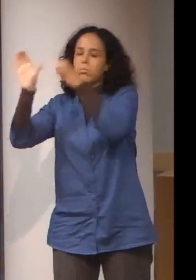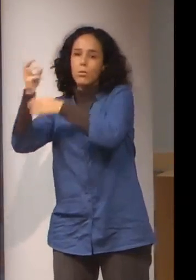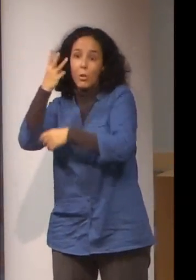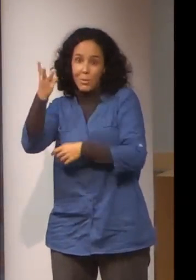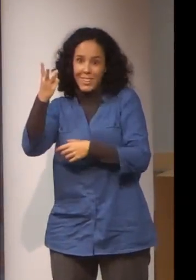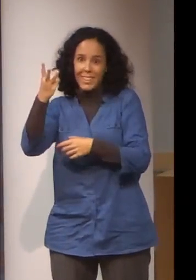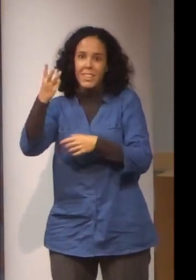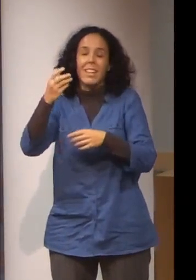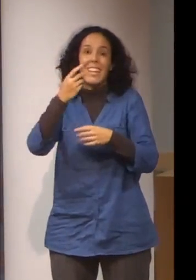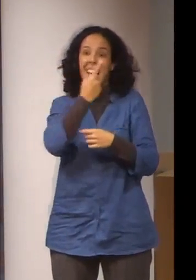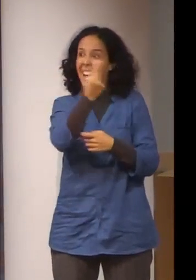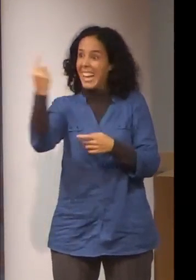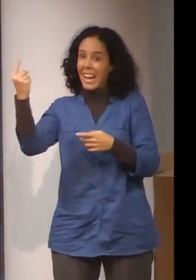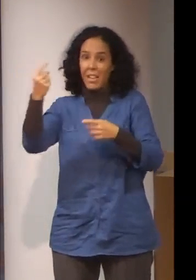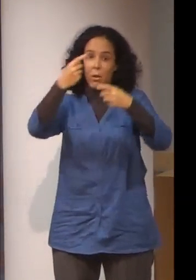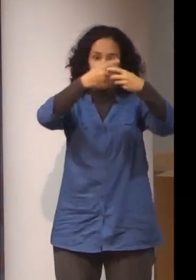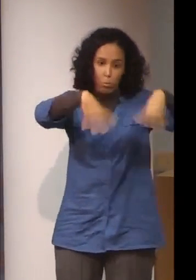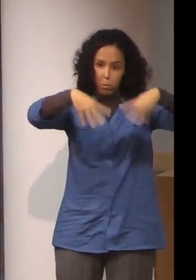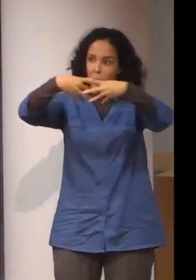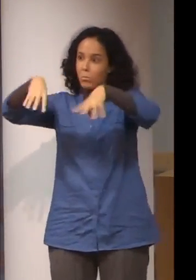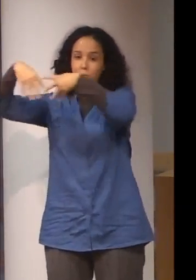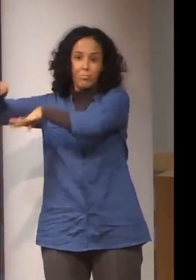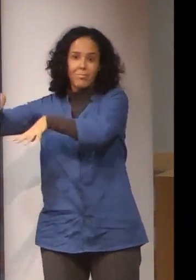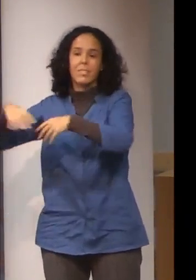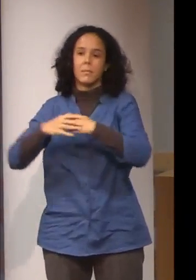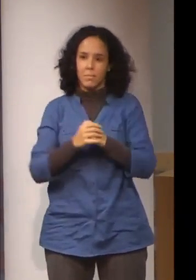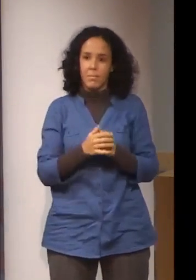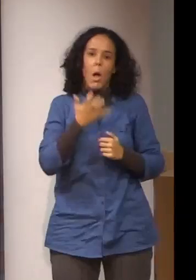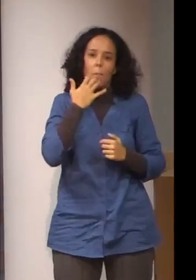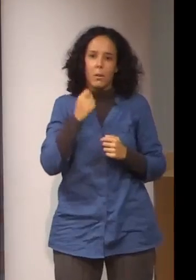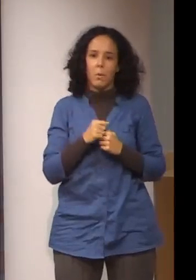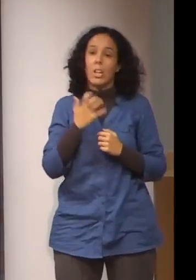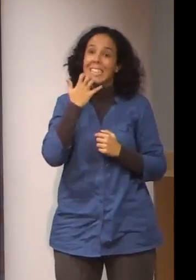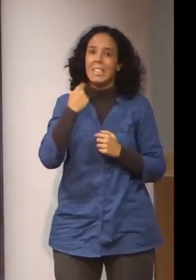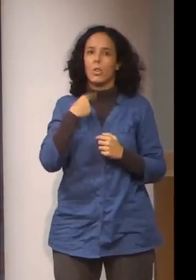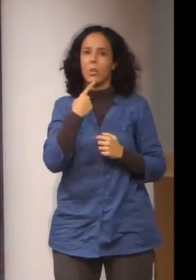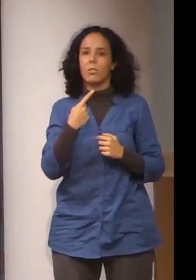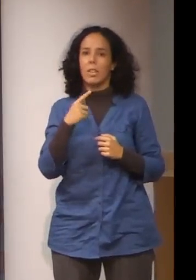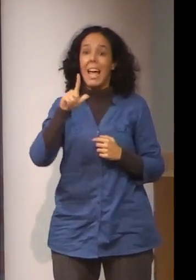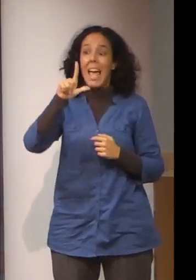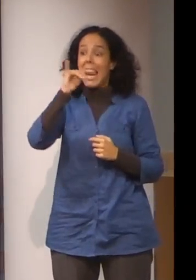Entonces explicaba, bueno, pues que dentro de los tres grupos había multitud de subgrupos.